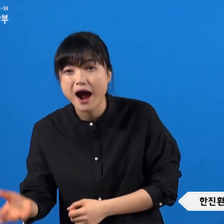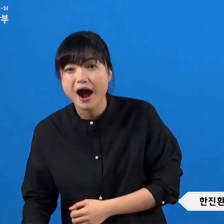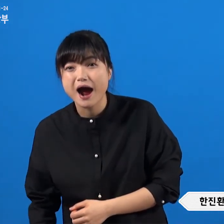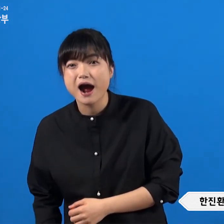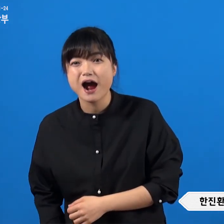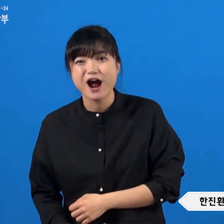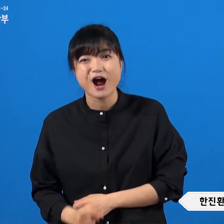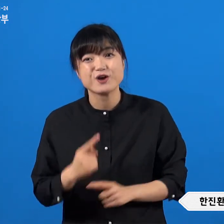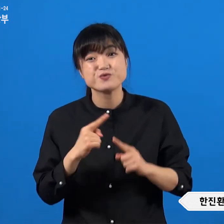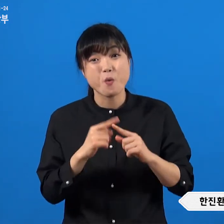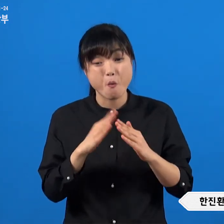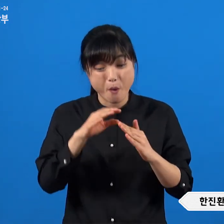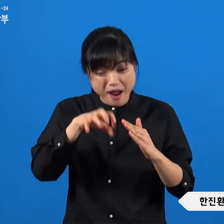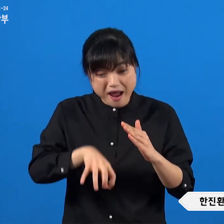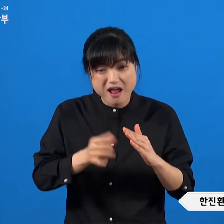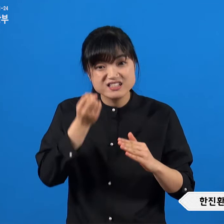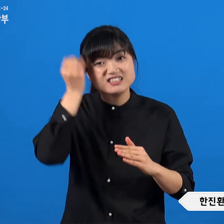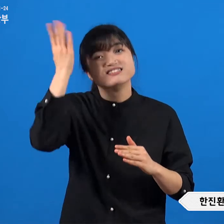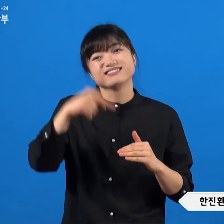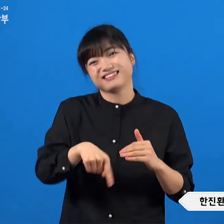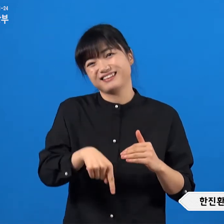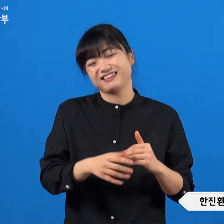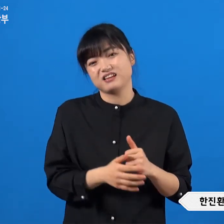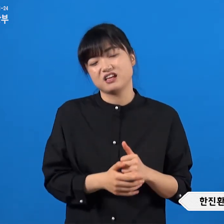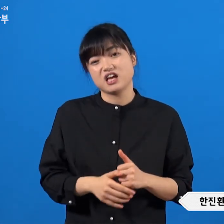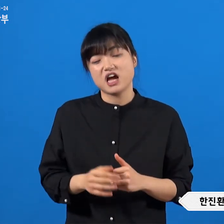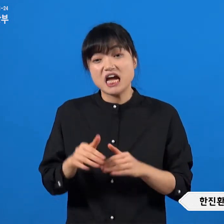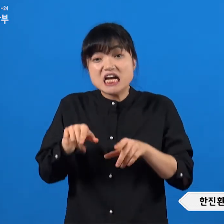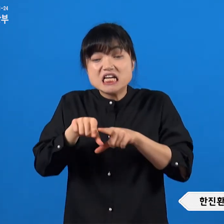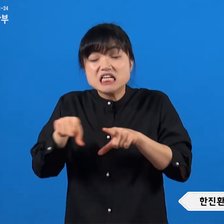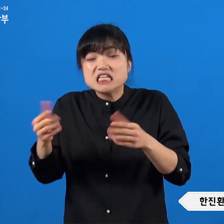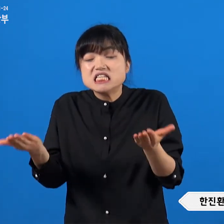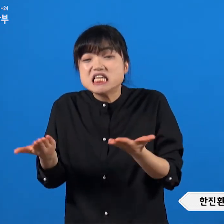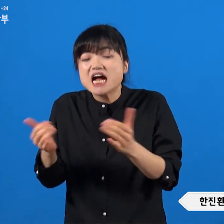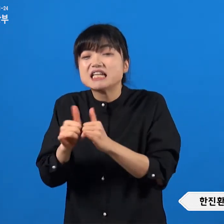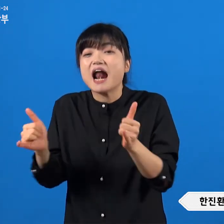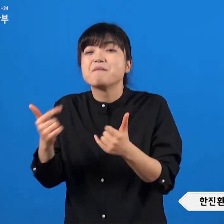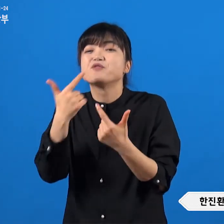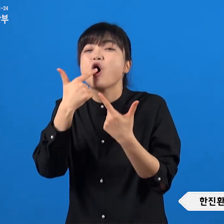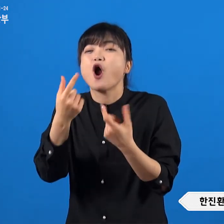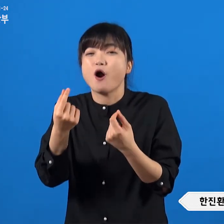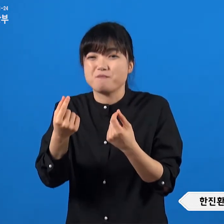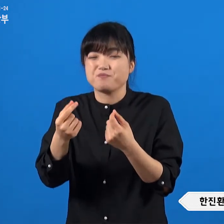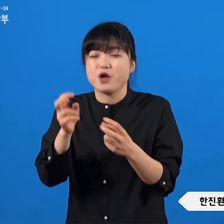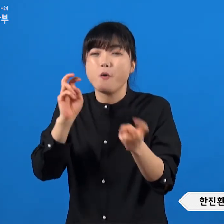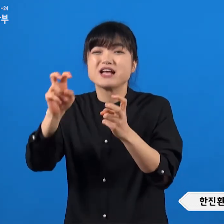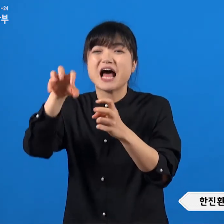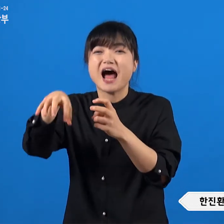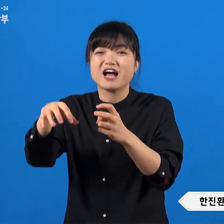여기가 교회라는 것을 깜빡 잊고 그냥 직장에서 평소에 하듯이 누구 불 좀 있어요?